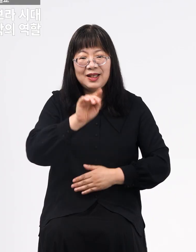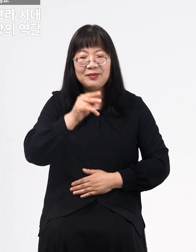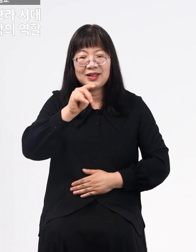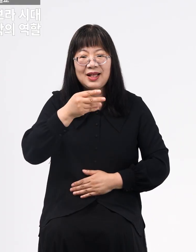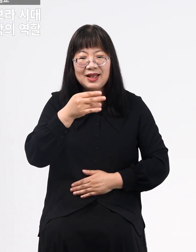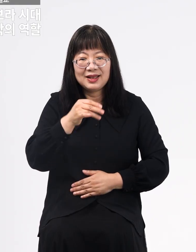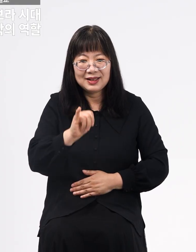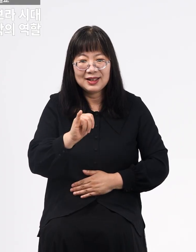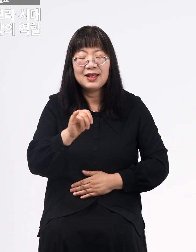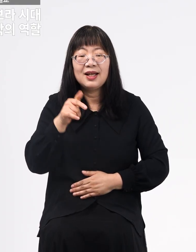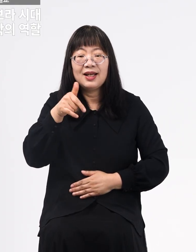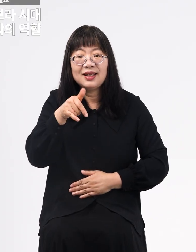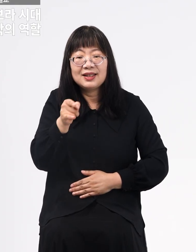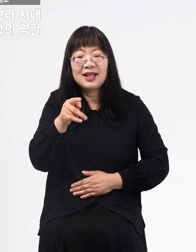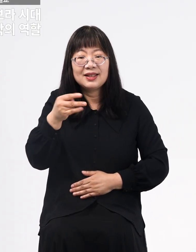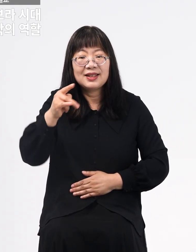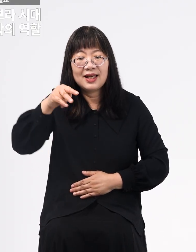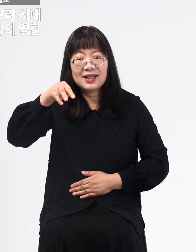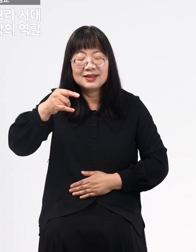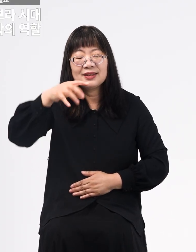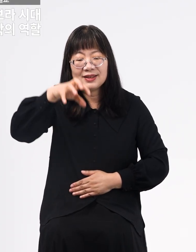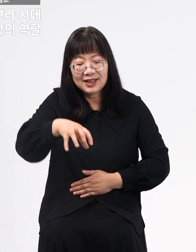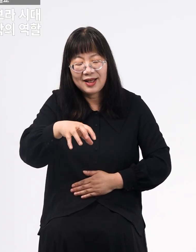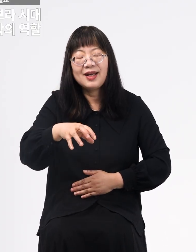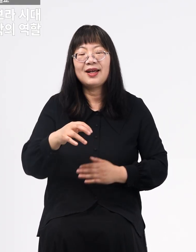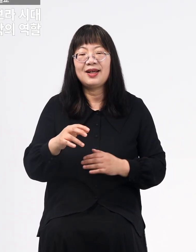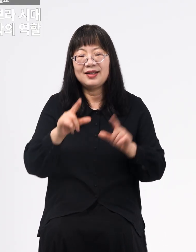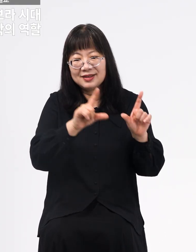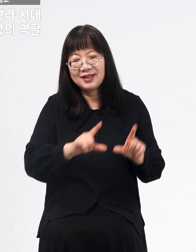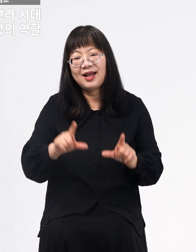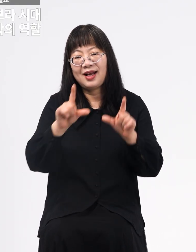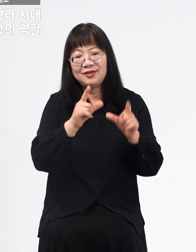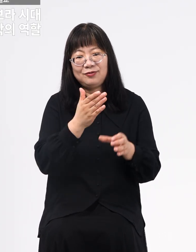납달리 게데스에 거주하고 있었어요.